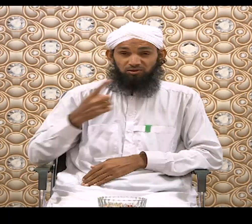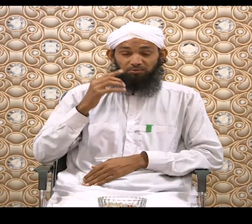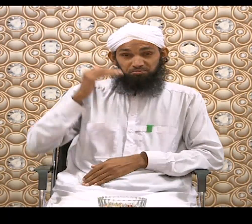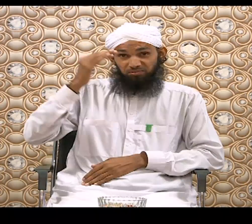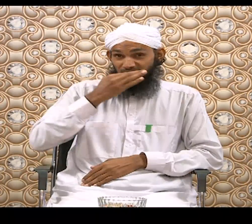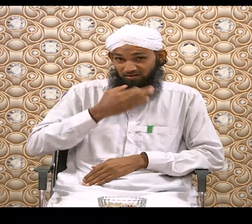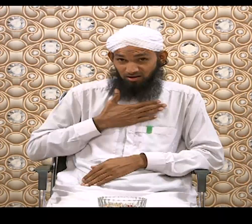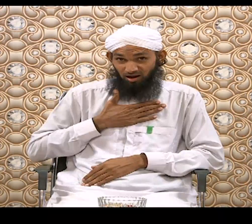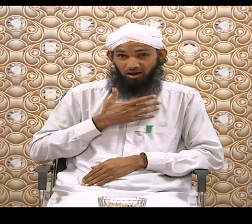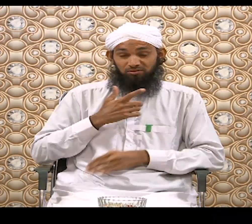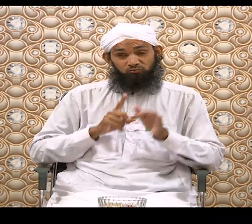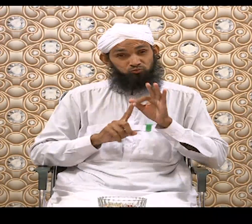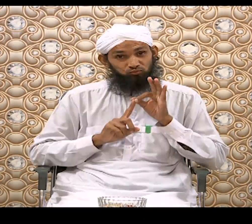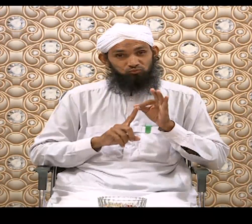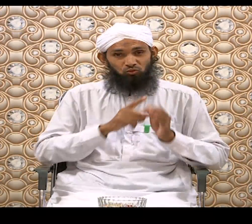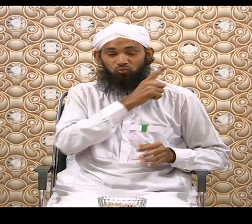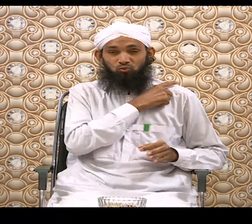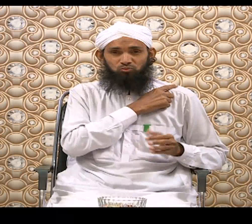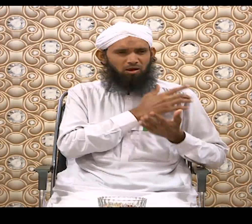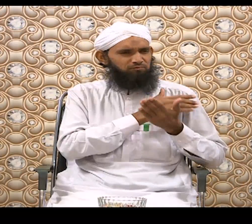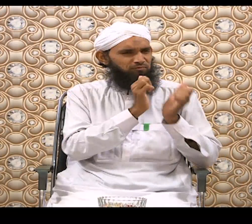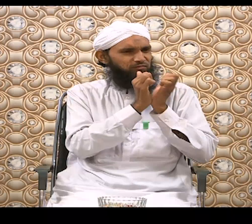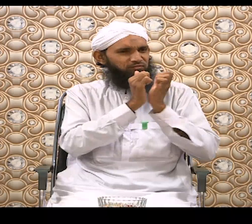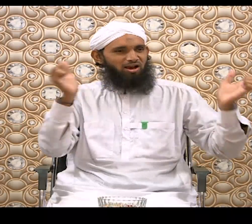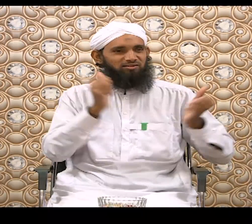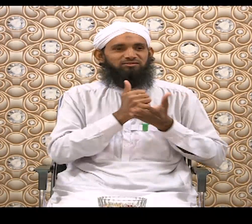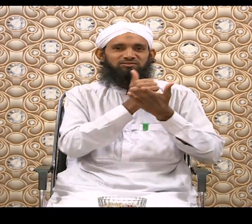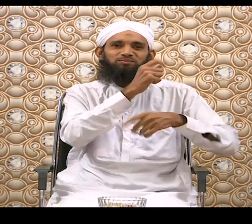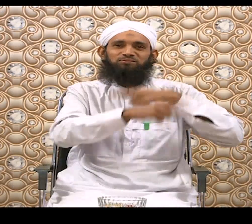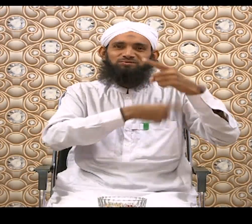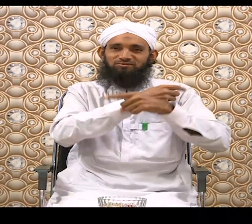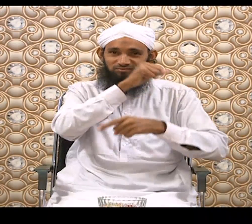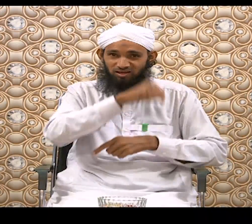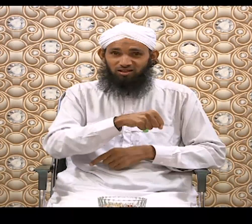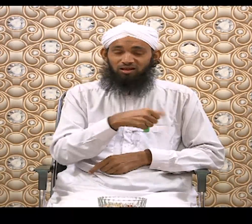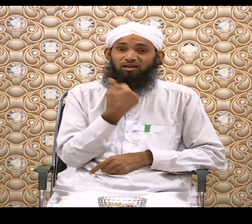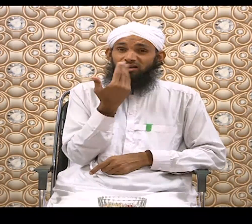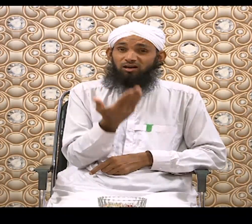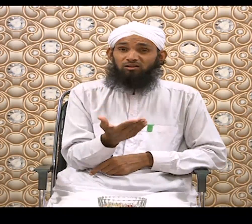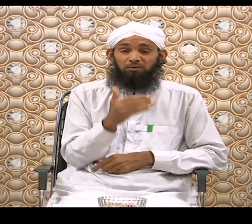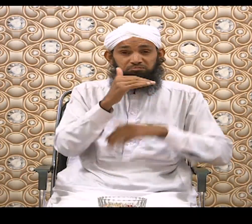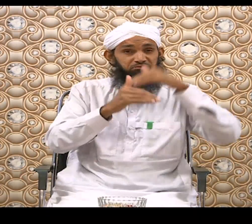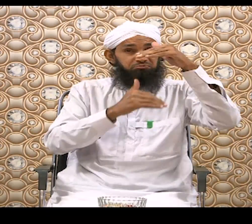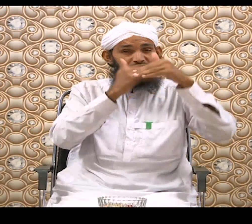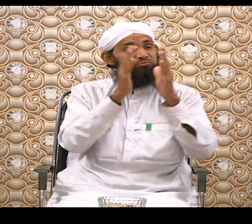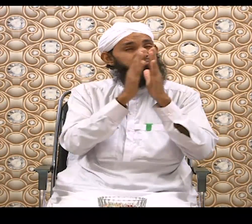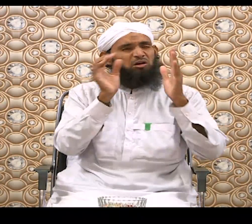احترام جہاں گناہگاروں کی آخرت میں نجات کا باعث بنتا ہے وہی ان کی شان میں ادنا